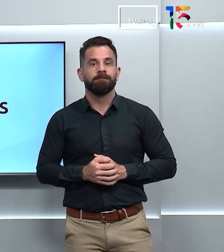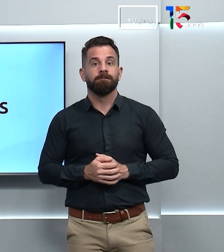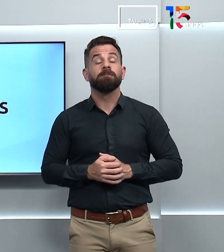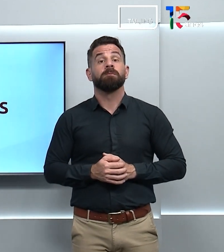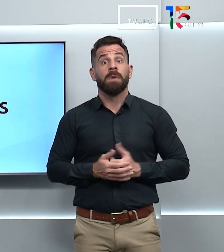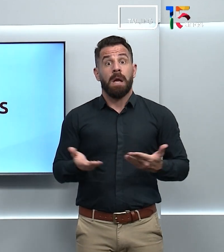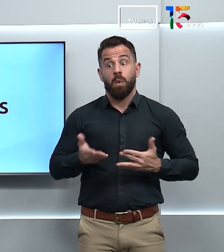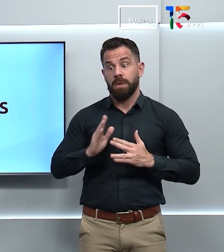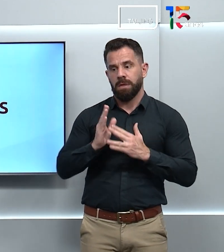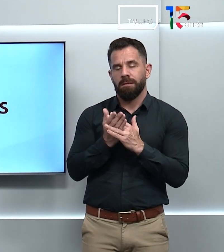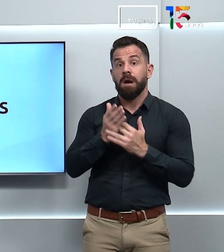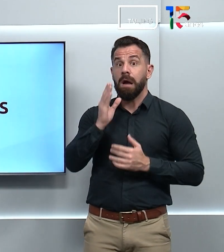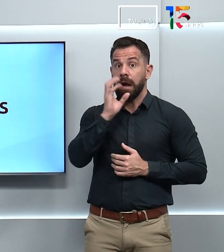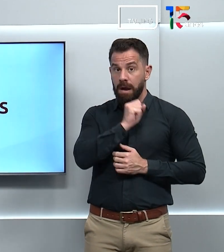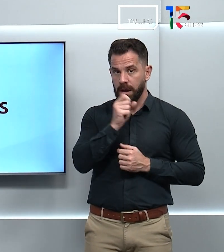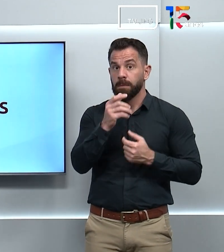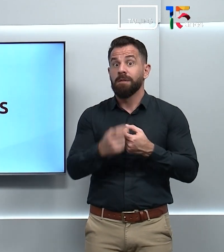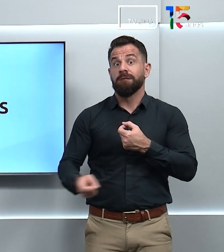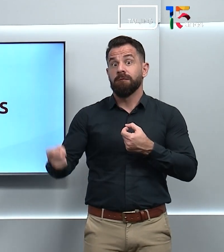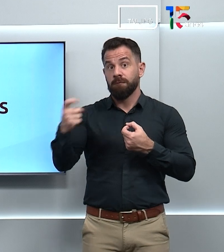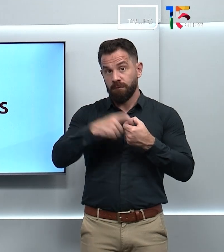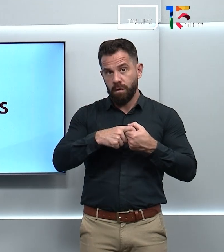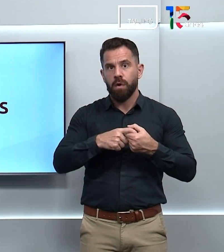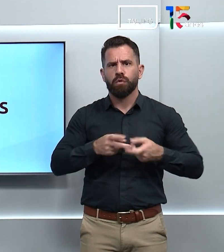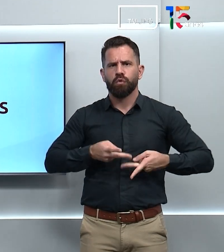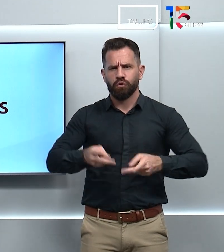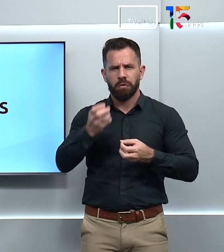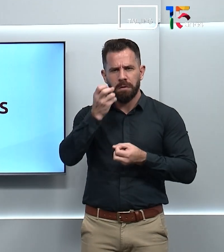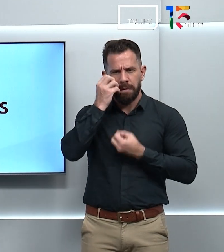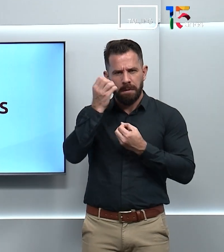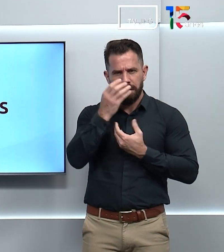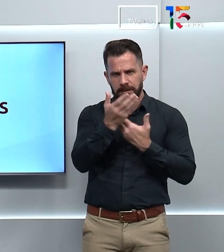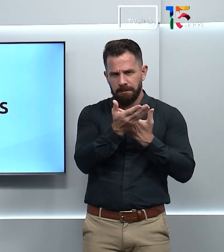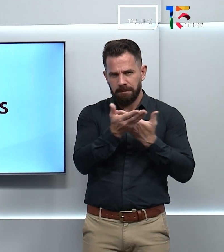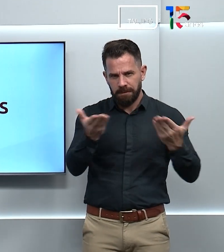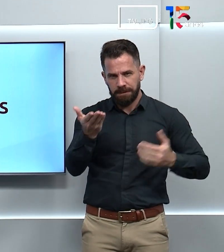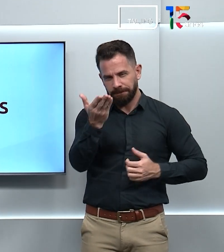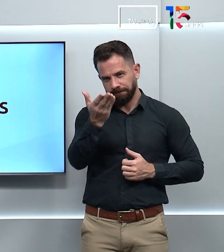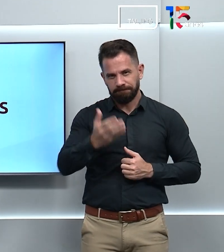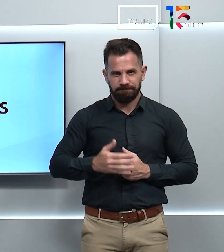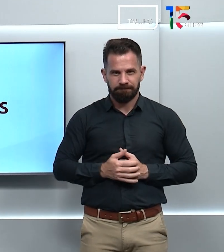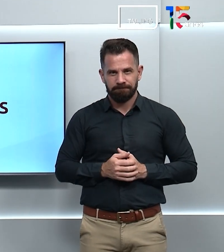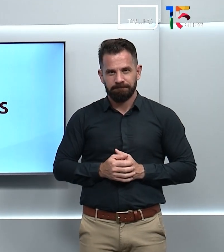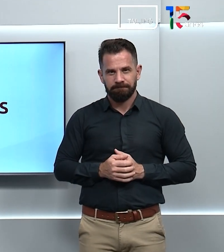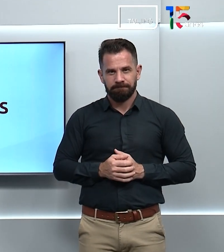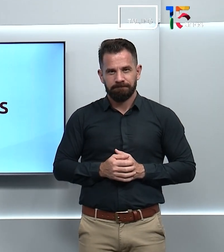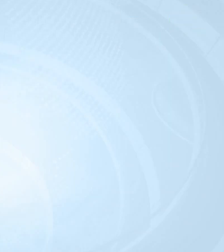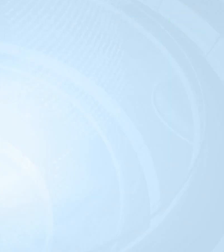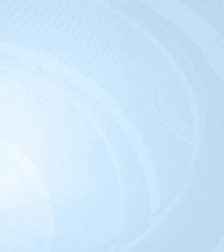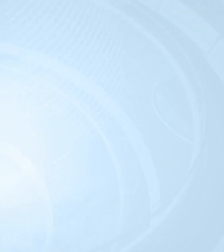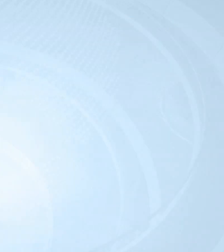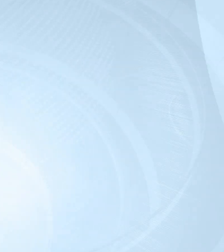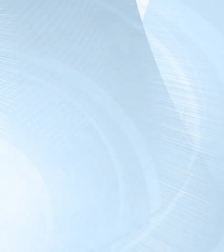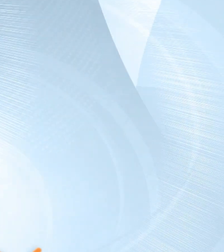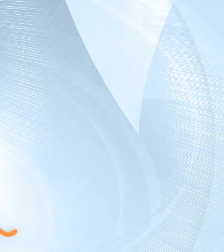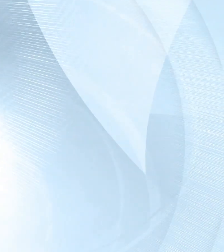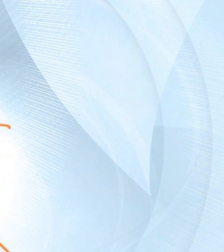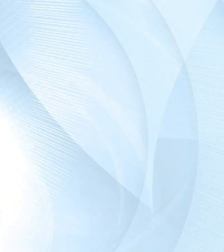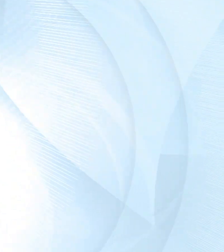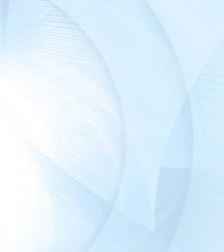Pessoal, a gente vai para um rápido intervalo, mas fique com a gente. Tem muito mais notícia e informação aqui no Conexões. Até mais.